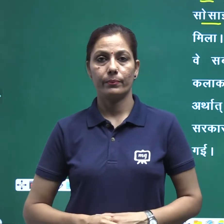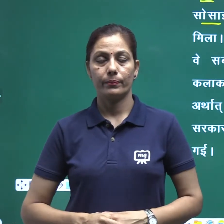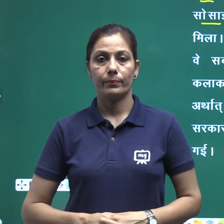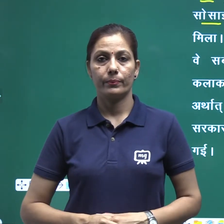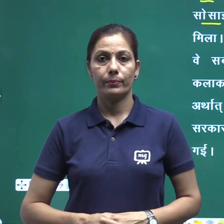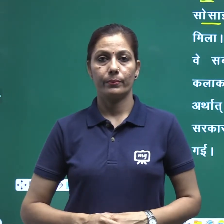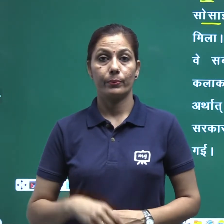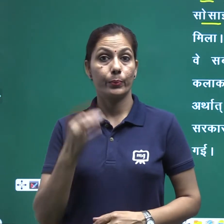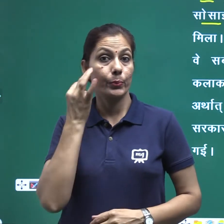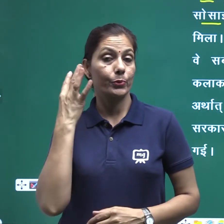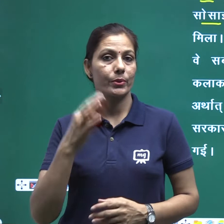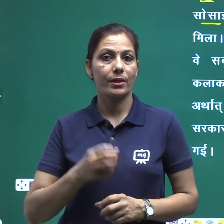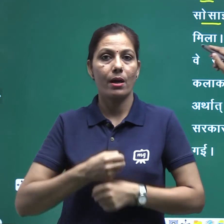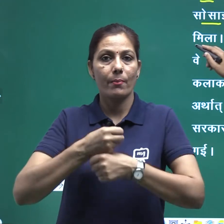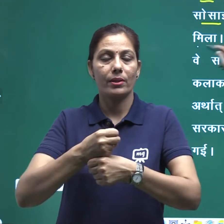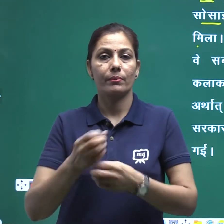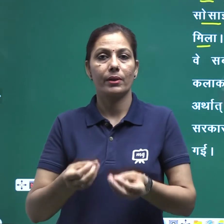स्वर्ण पदक मिला।